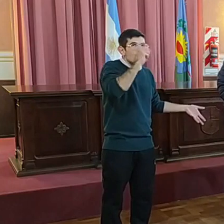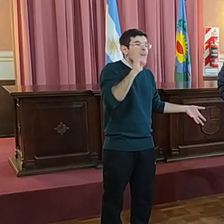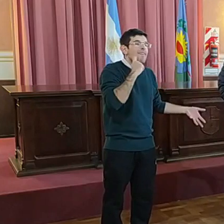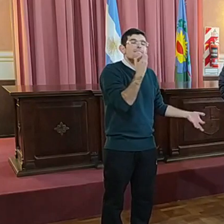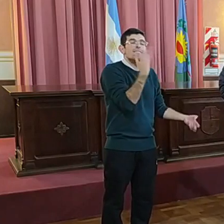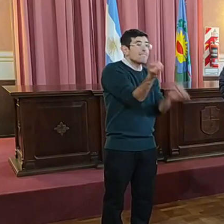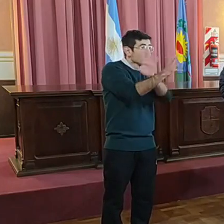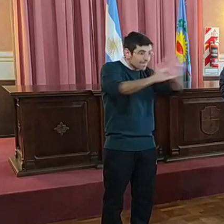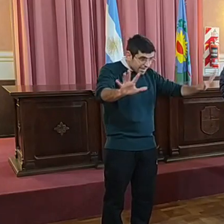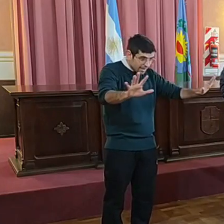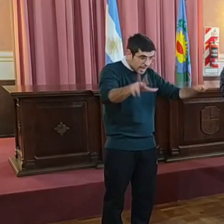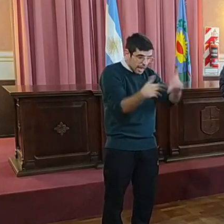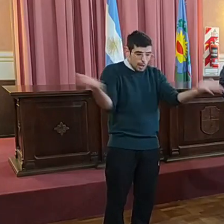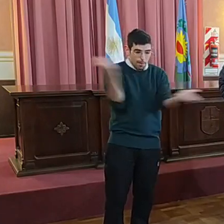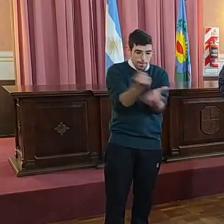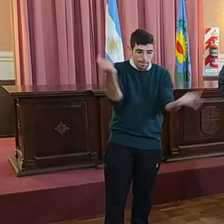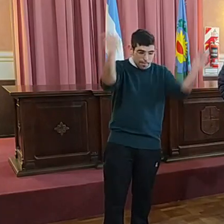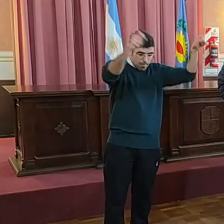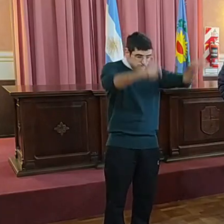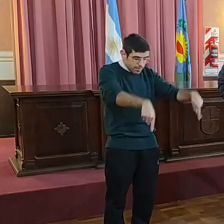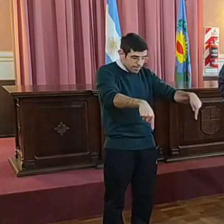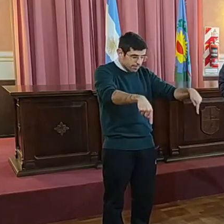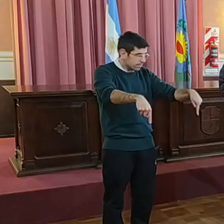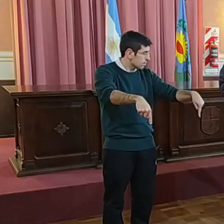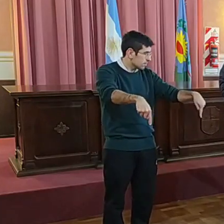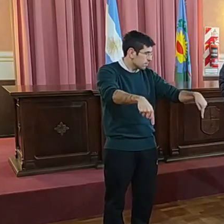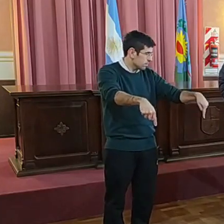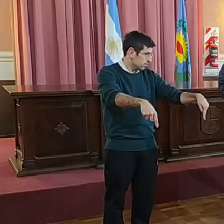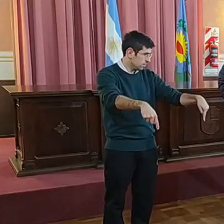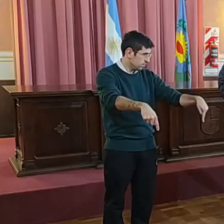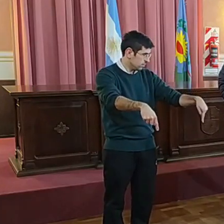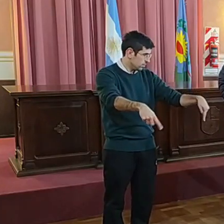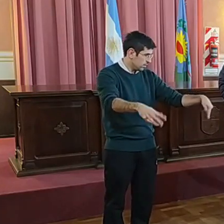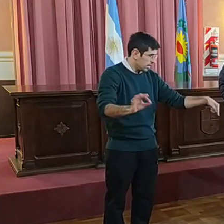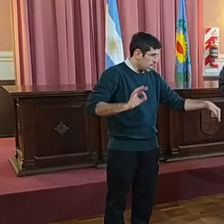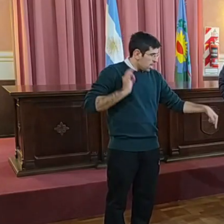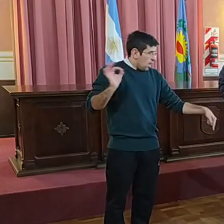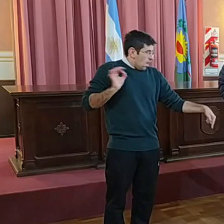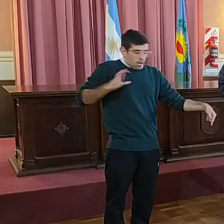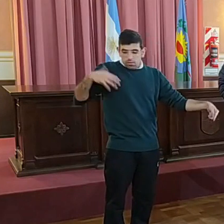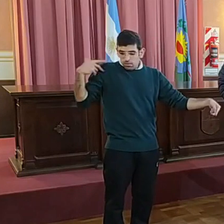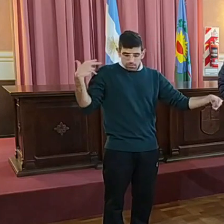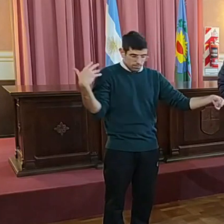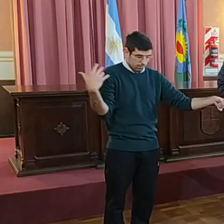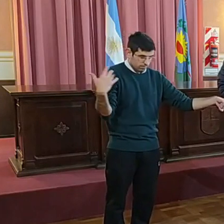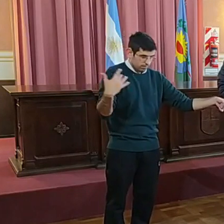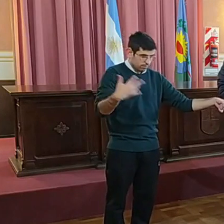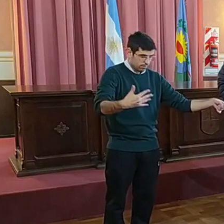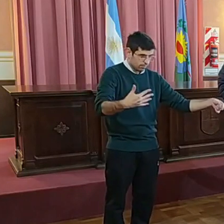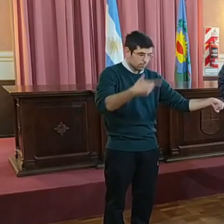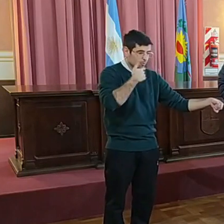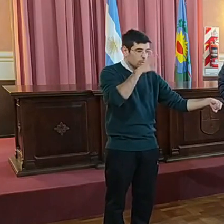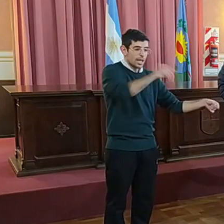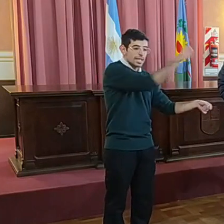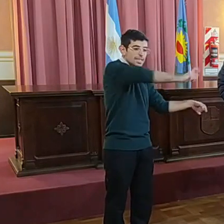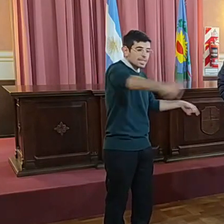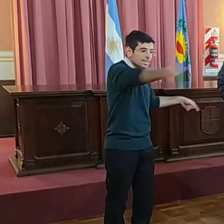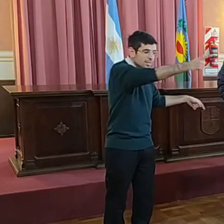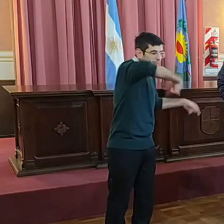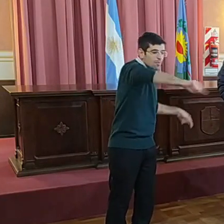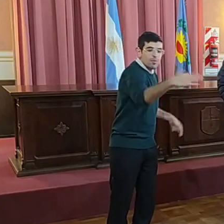ha hecho que en los últimos años sean muchos más los que han elegido ser sanpedrinos por